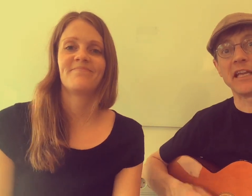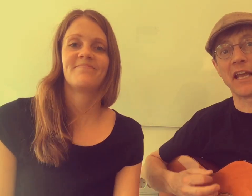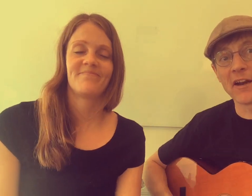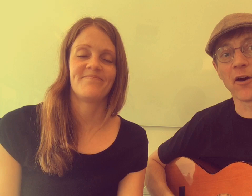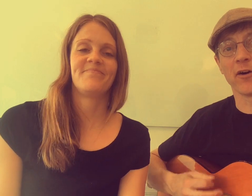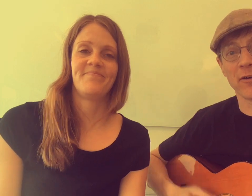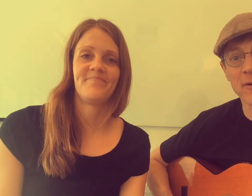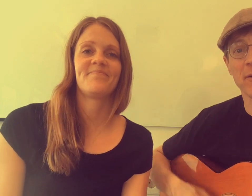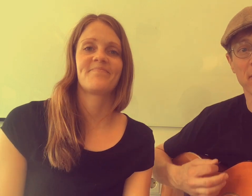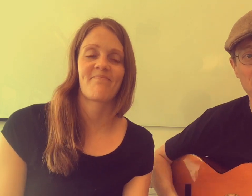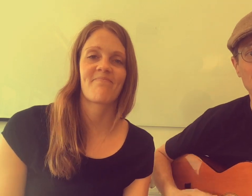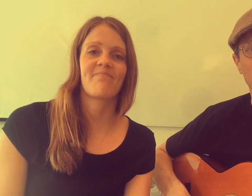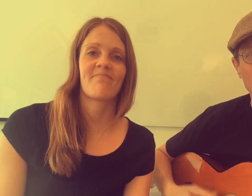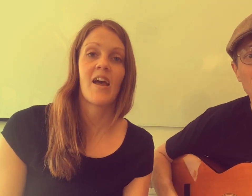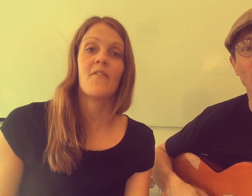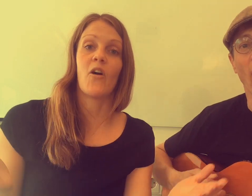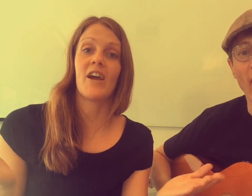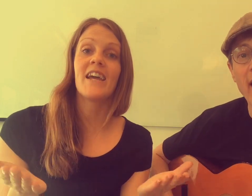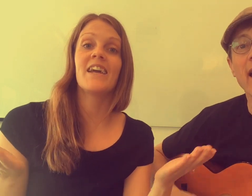Igen då!